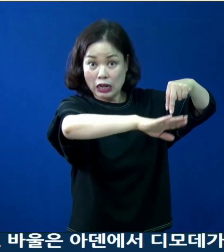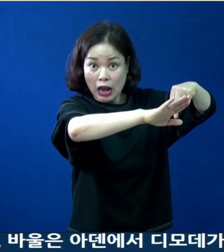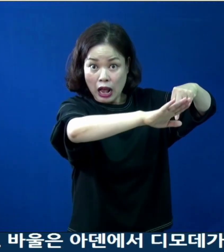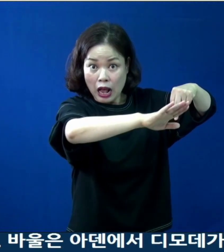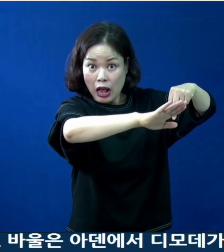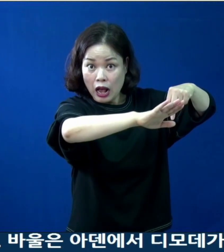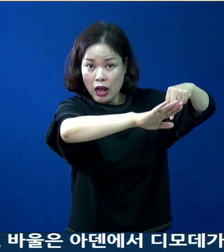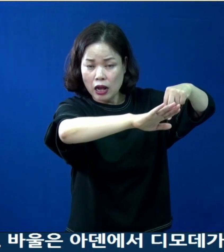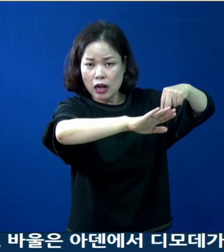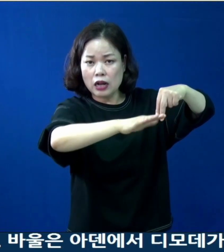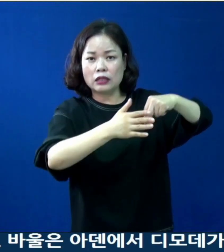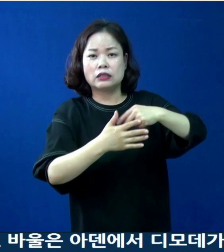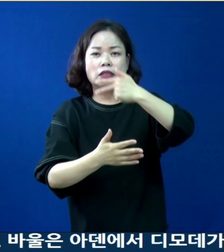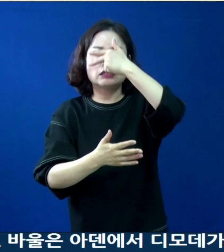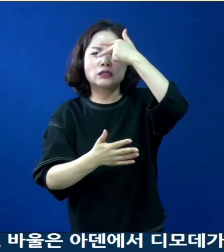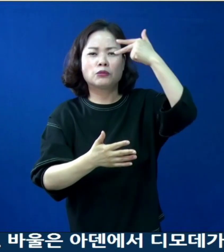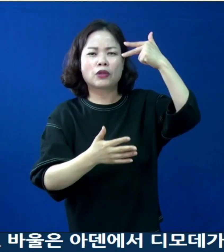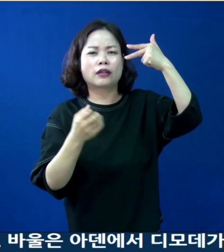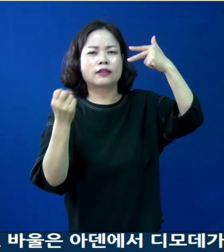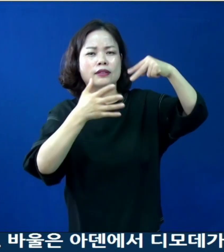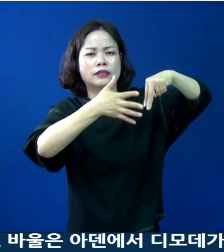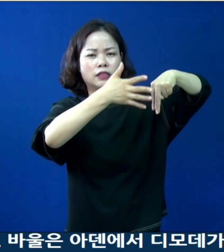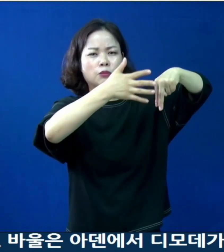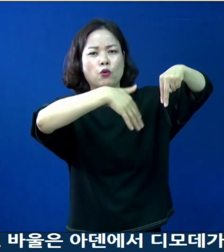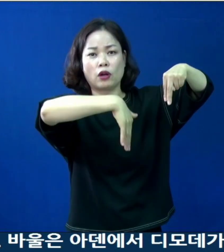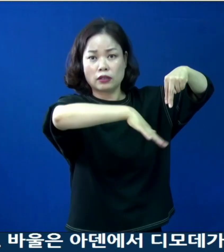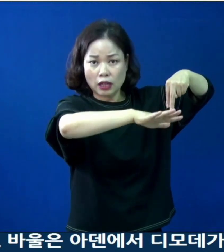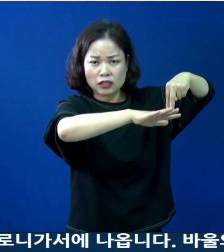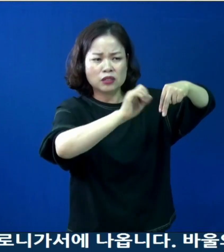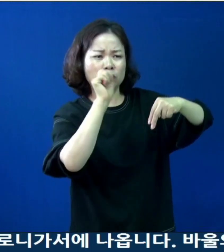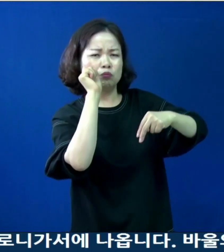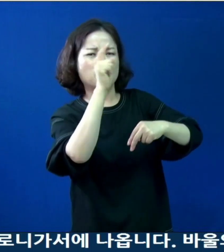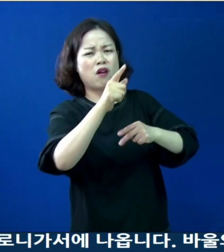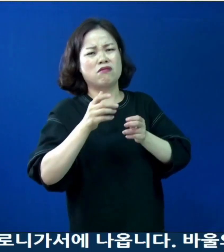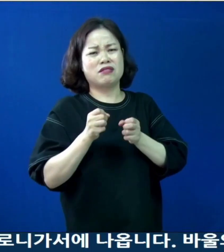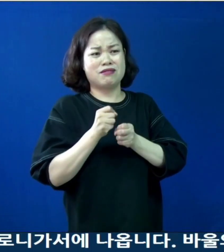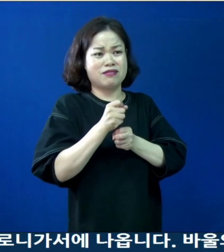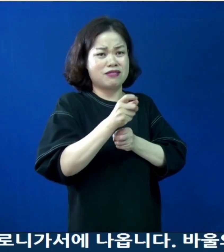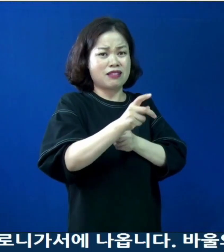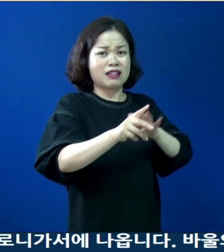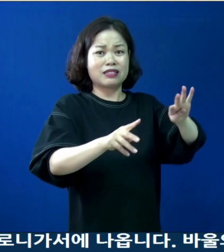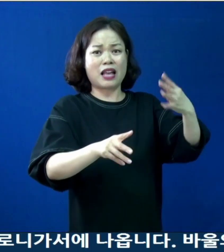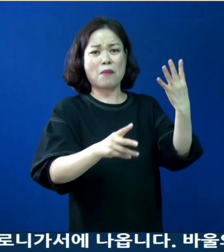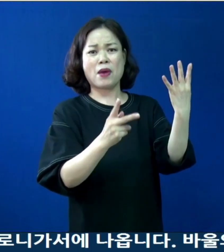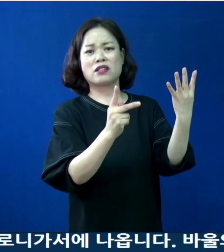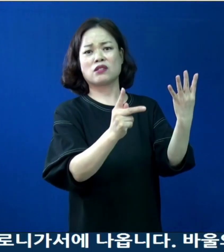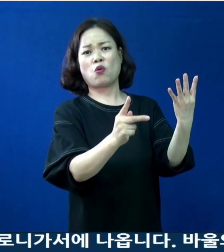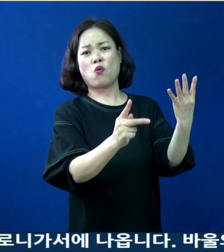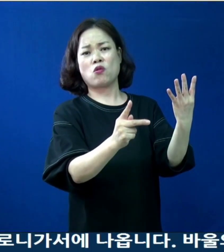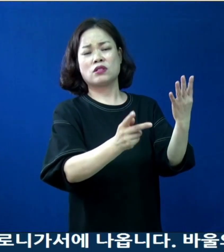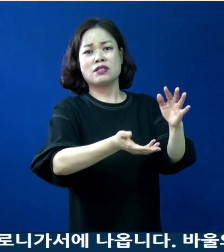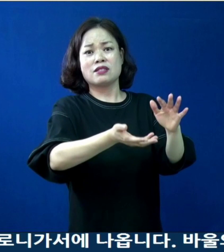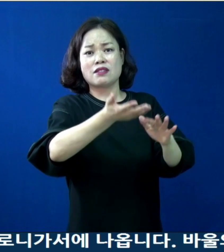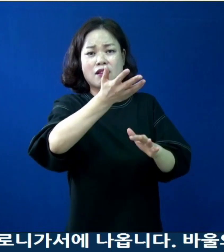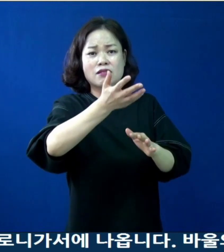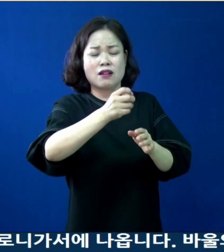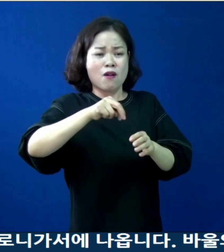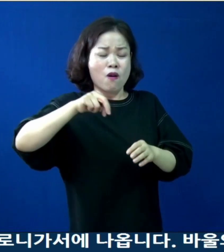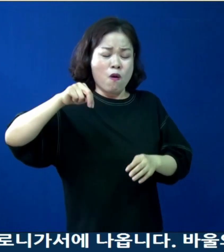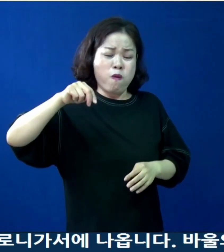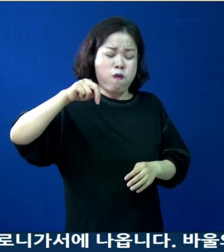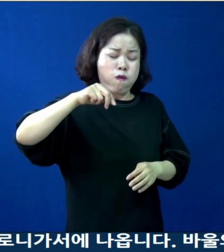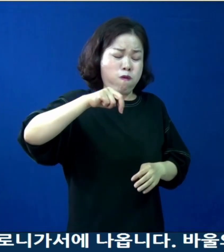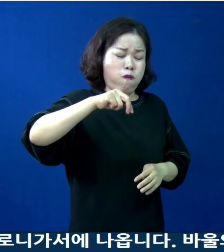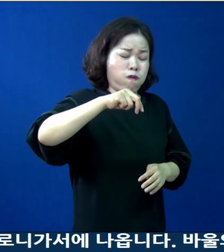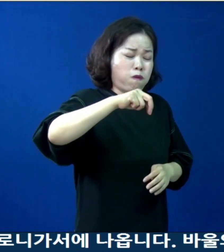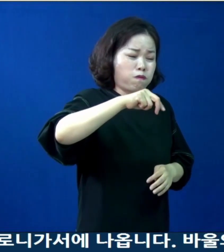그래가지고 디모데가 데살로니가로 다시 갑니다. 그 먼 길을 400km 이상을 또다시 데살로니가로